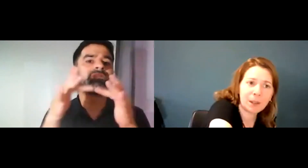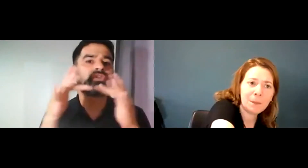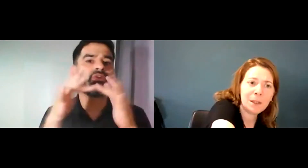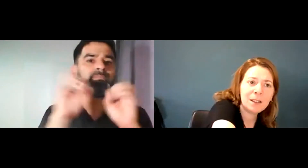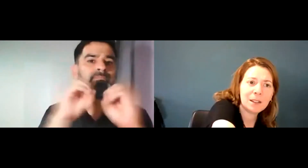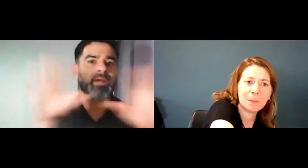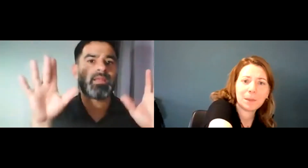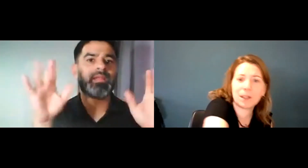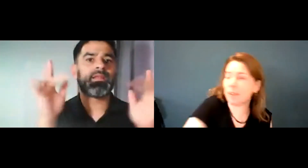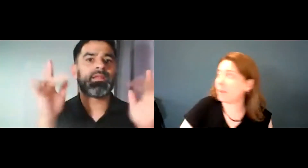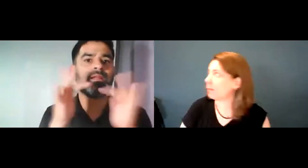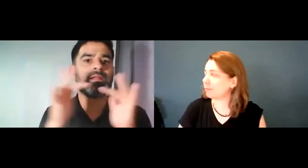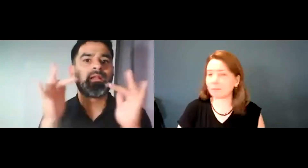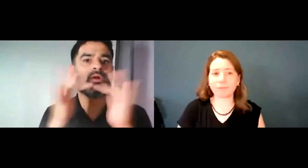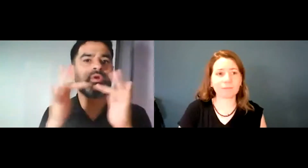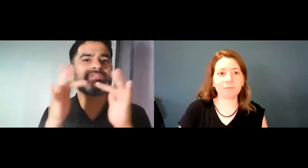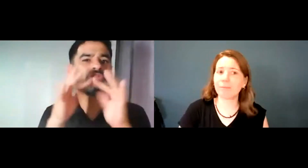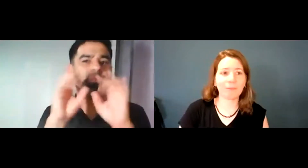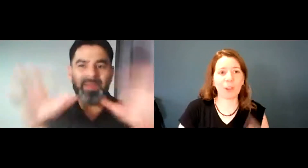Vení que quieren ver a Nina.